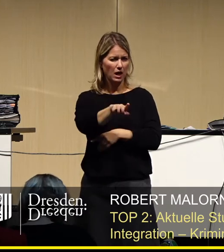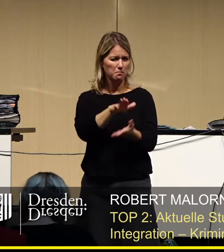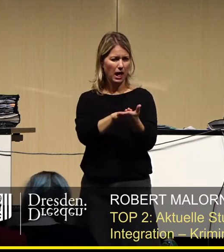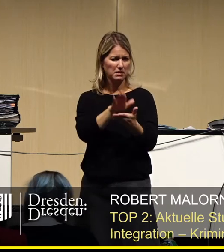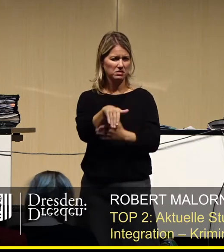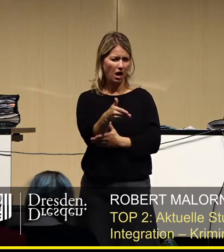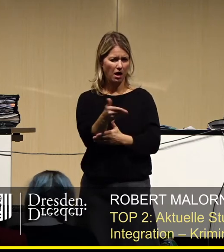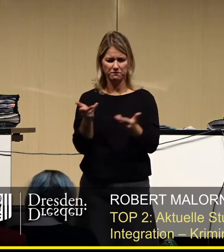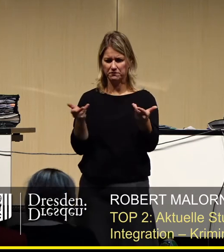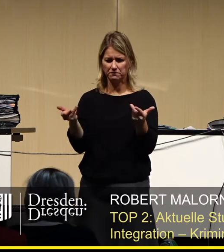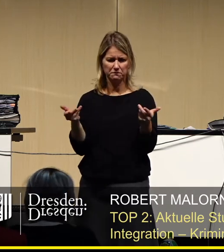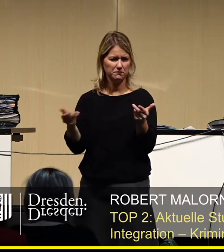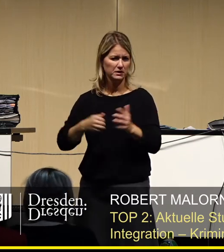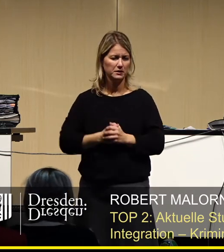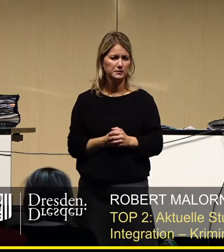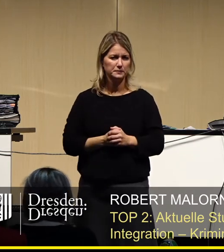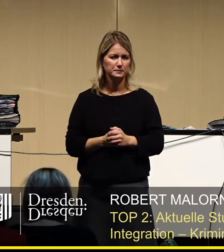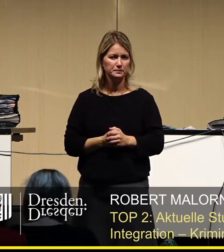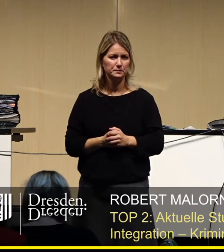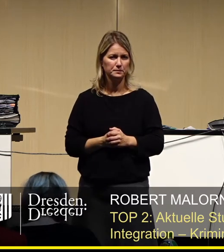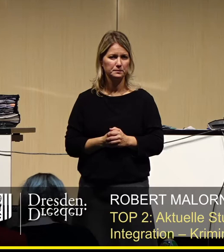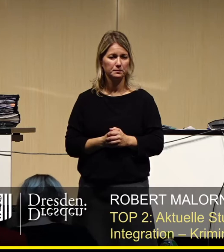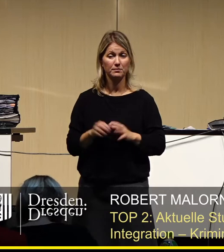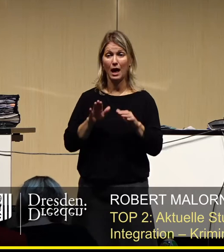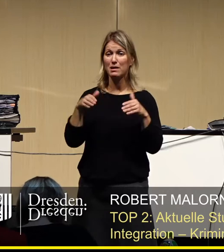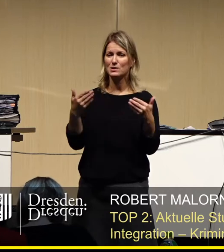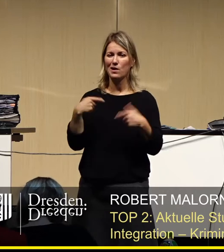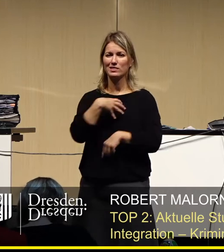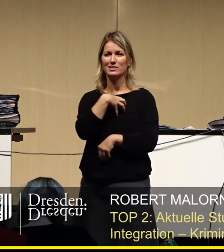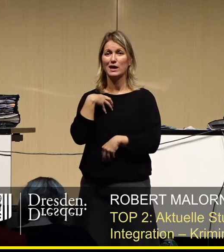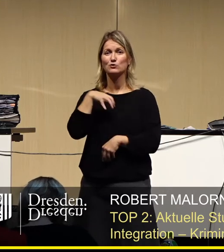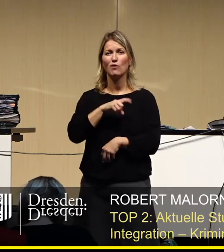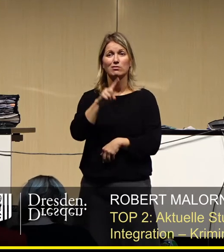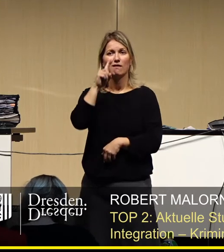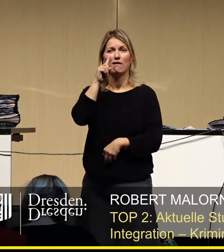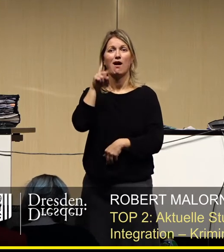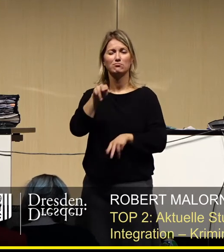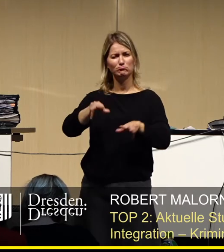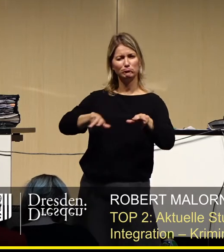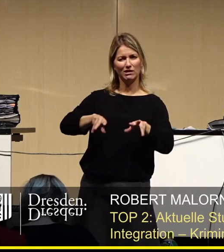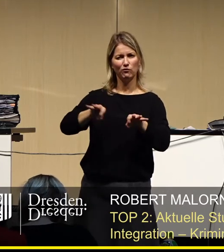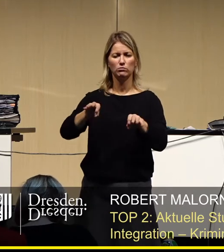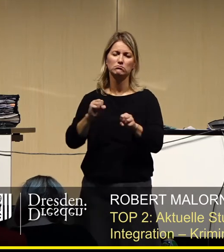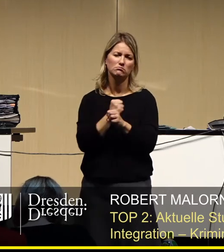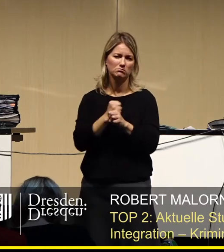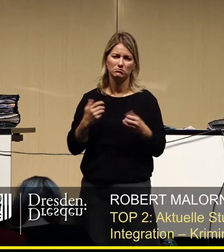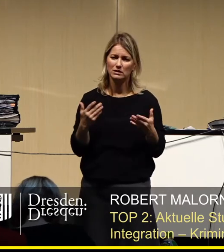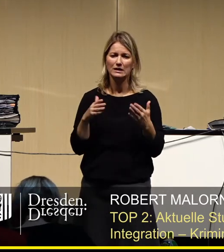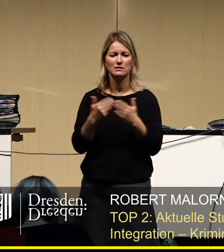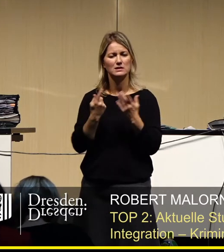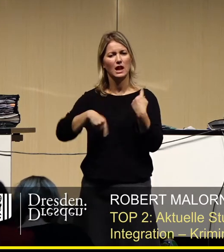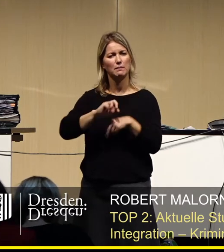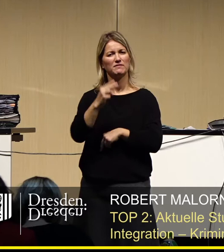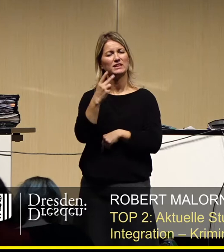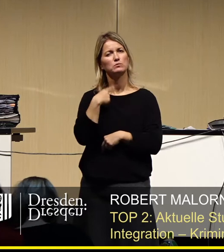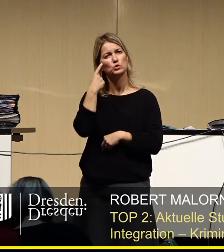dürfen. Aber das können wir alles im Dresdner Stadtrat nicht regeln. Und deshalb ist es wichtig, uns zu fragen,